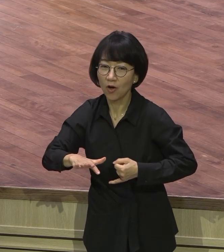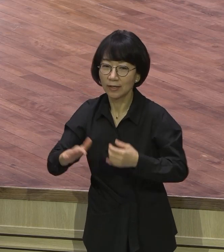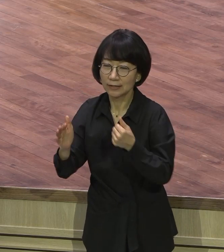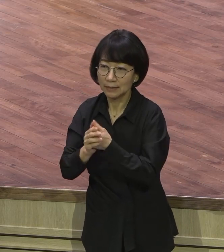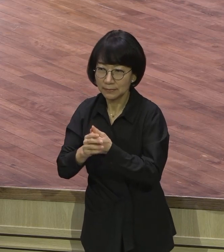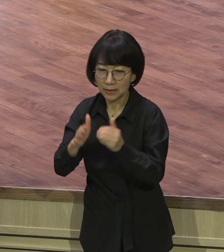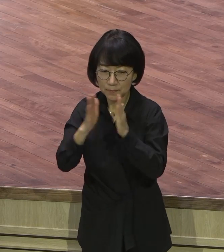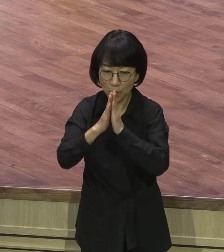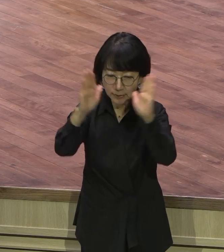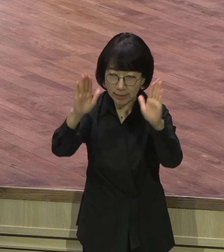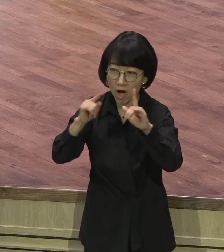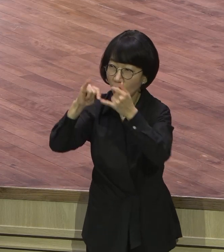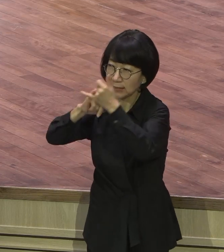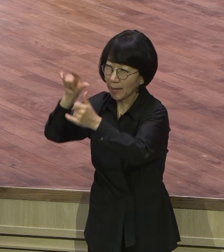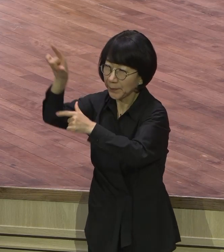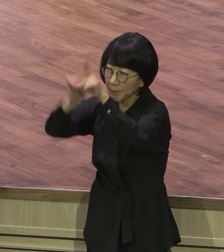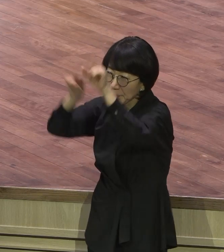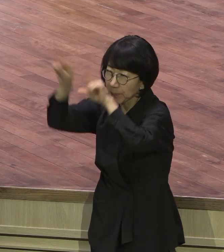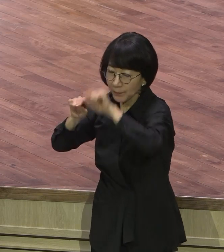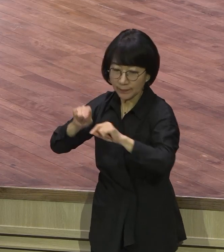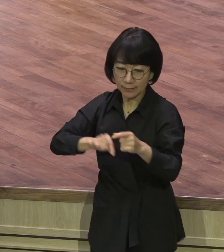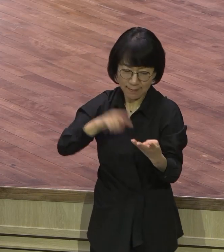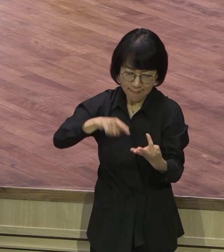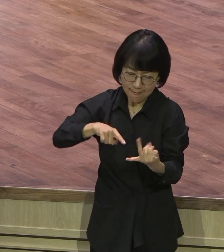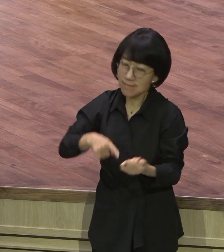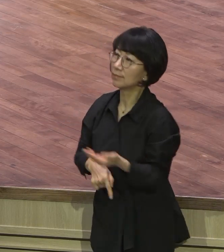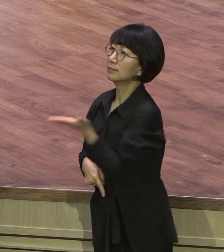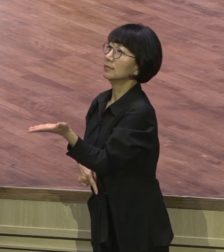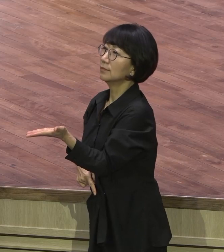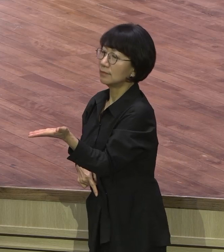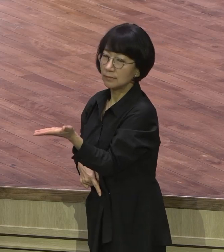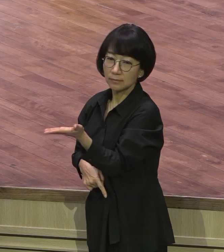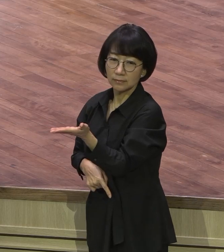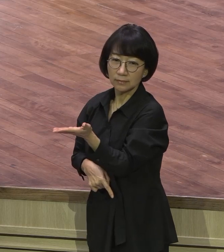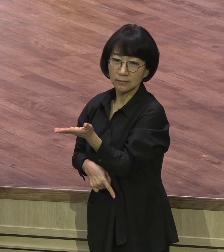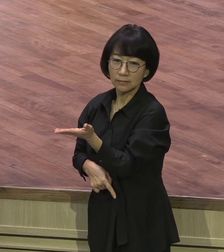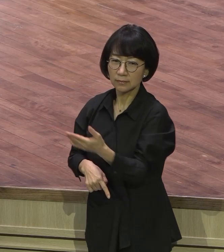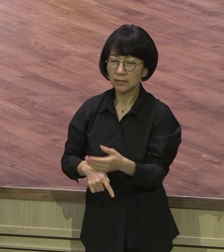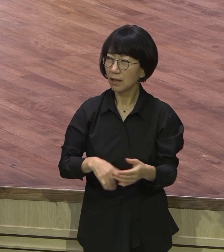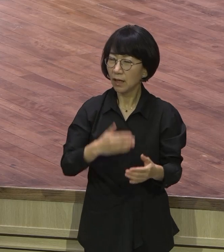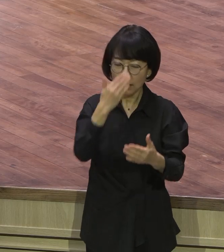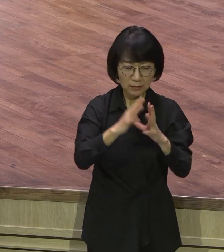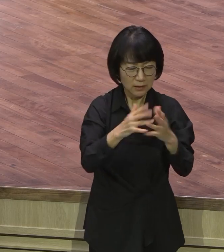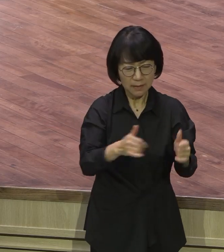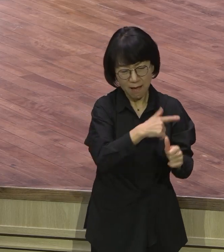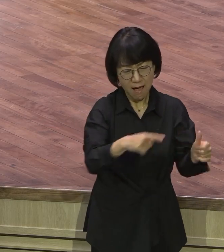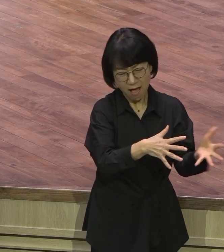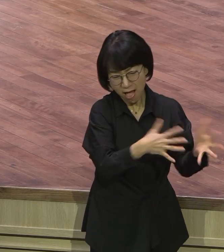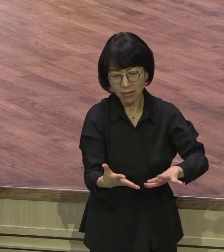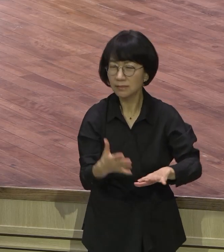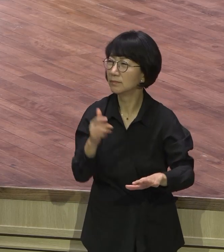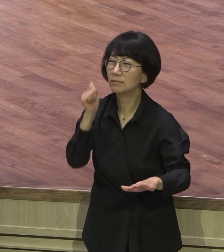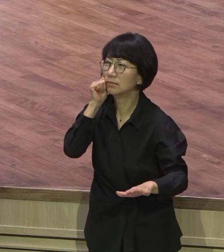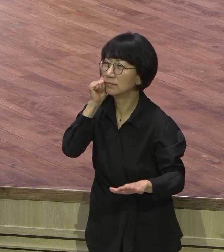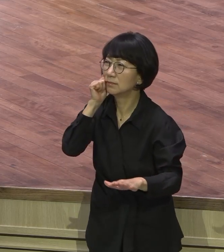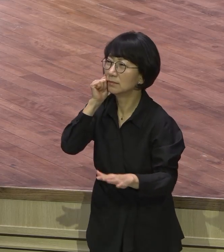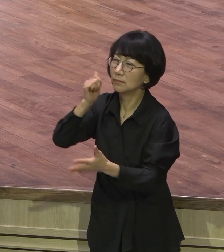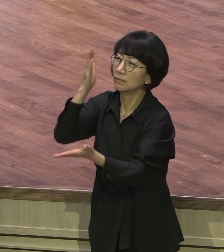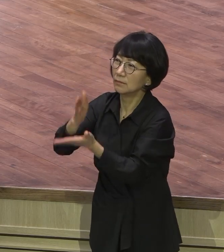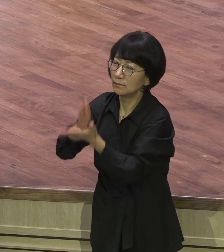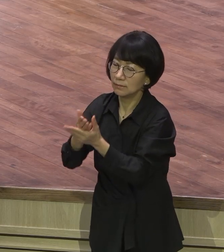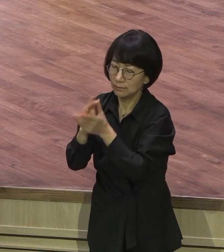그래서 언약 기도가 중요합니다. 제가 이번에 목사 장로 기도에도 강조했습니다. 우리는 막연한 기도를 한 것이